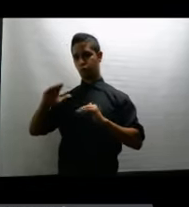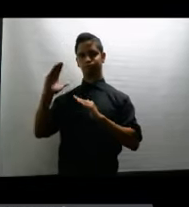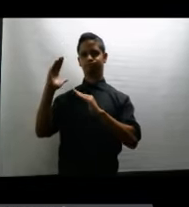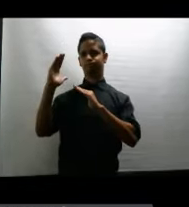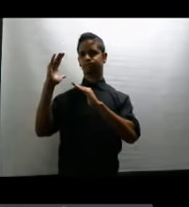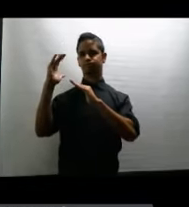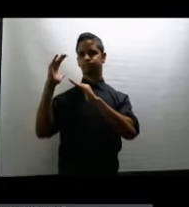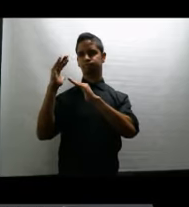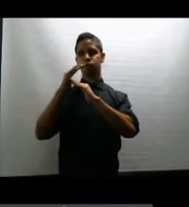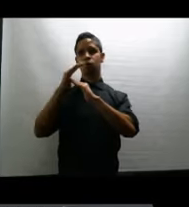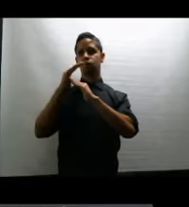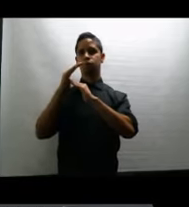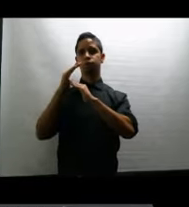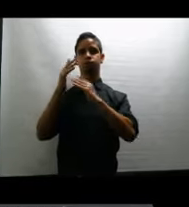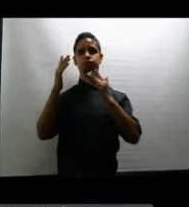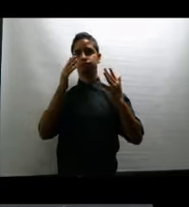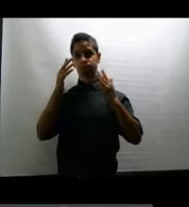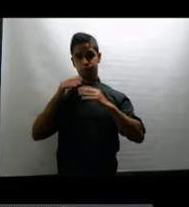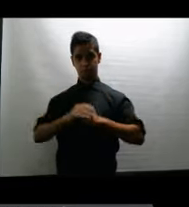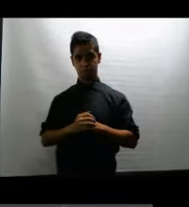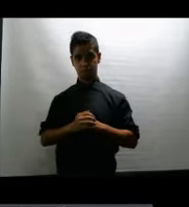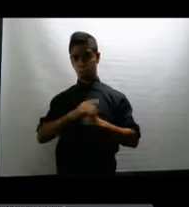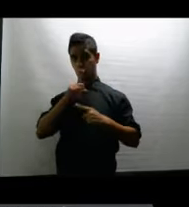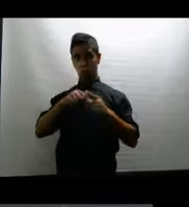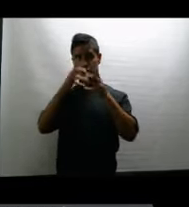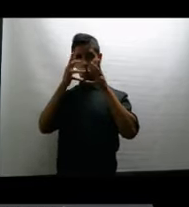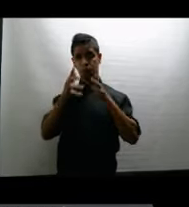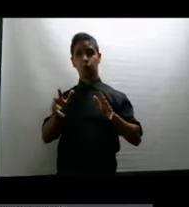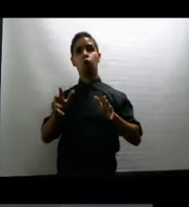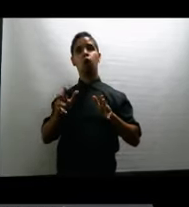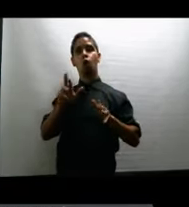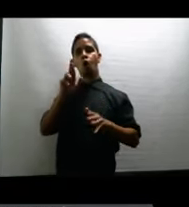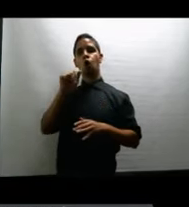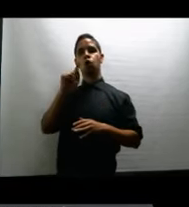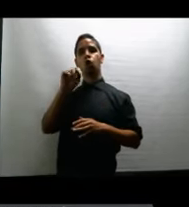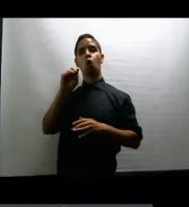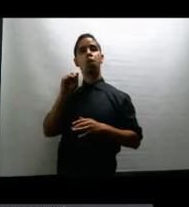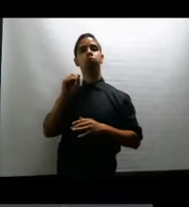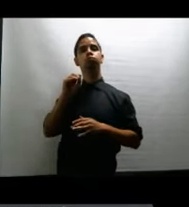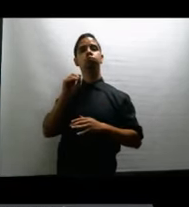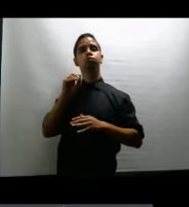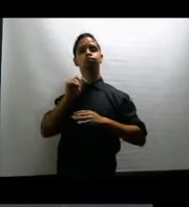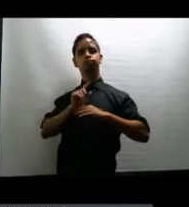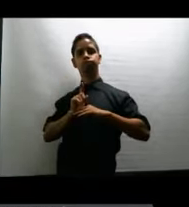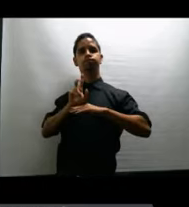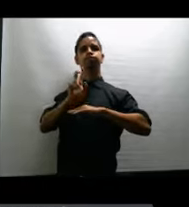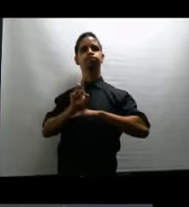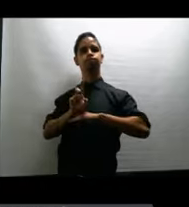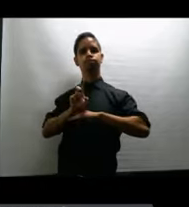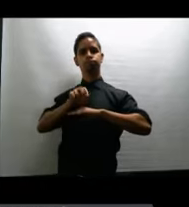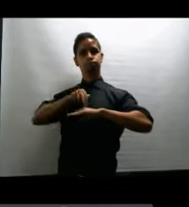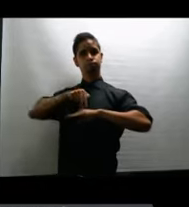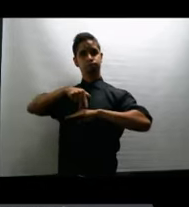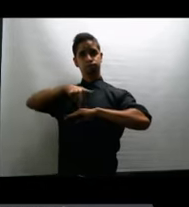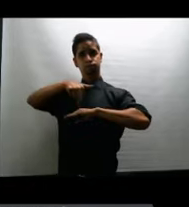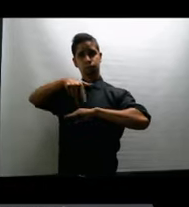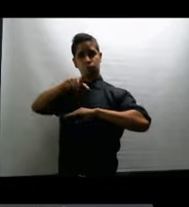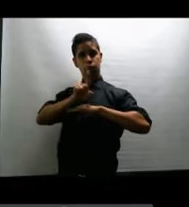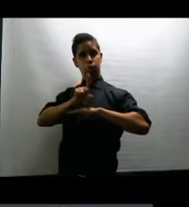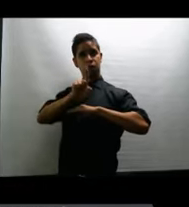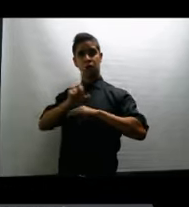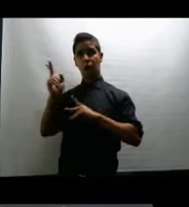magistral. Al terminar, Robert se levantó y caminó firme entre aplausos, flores